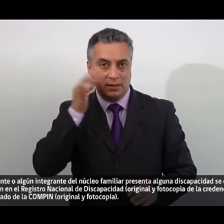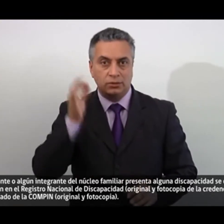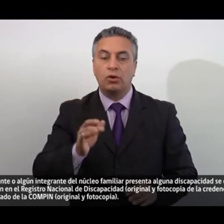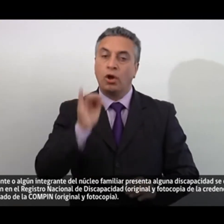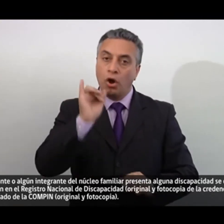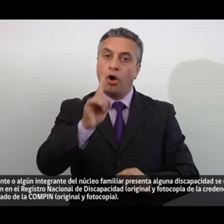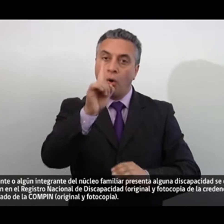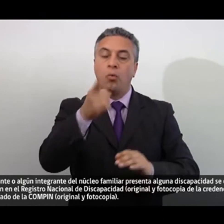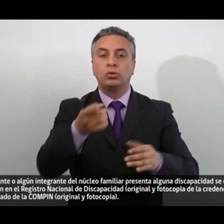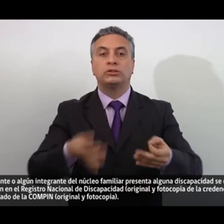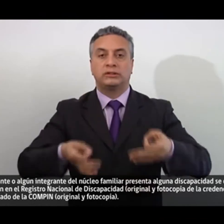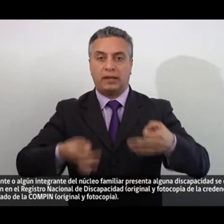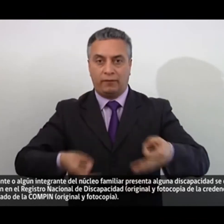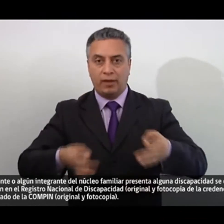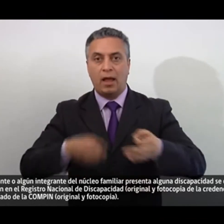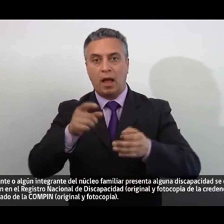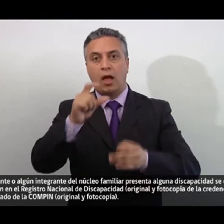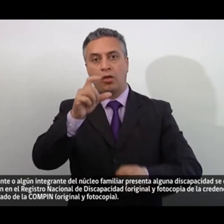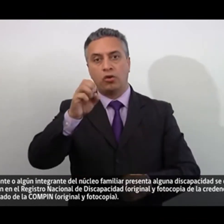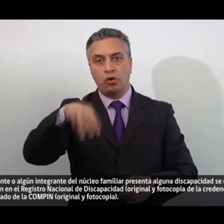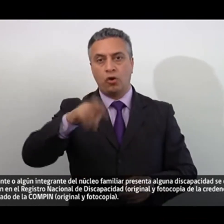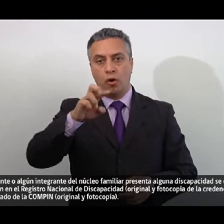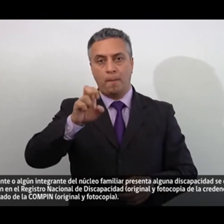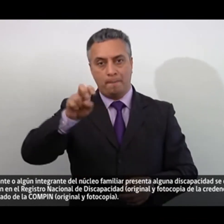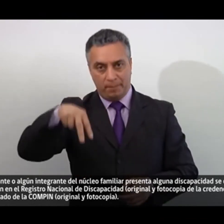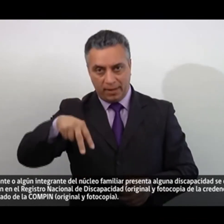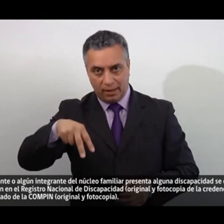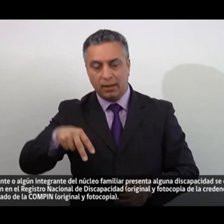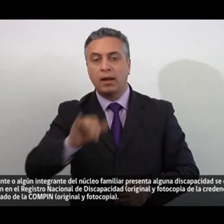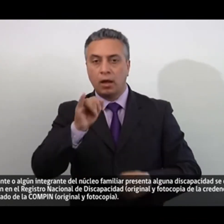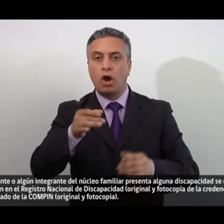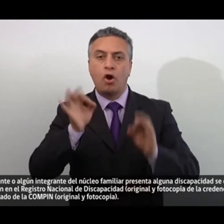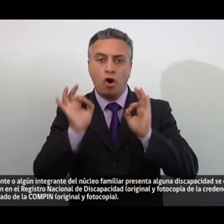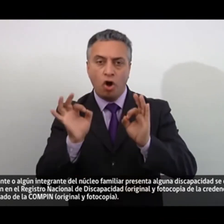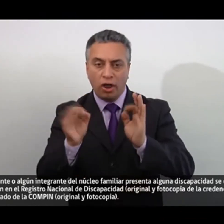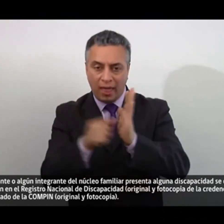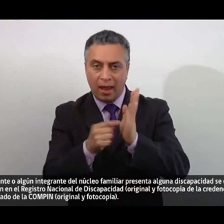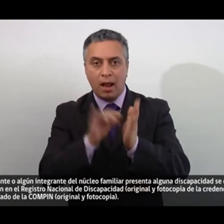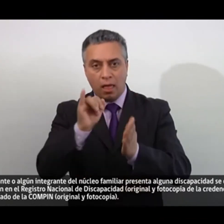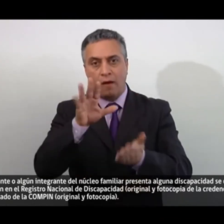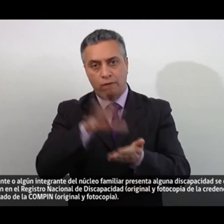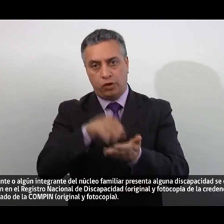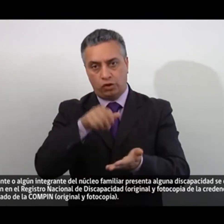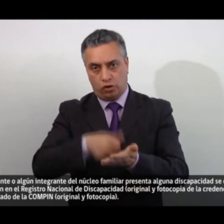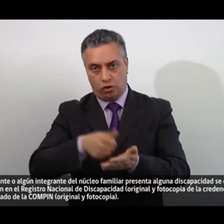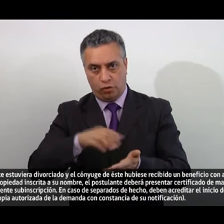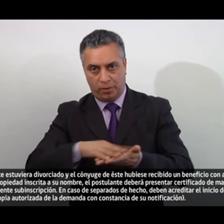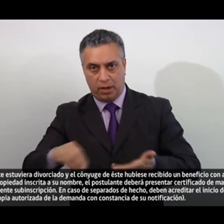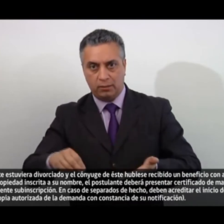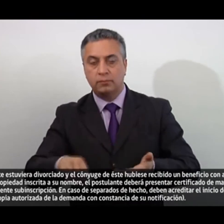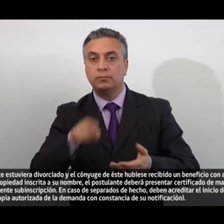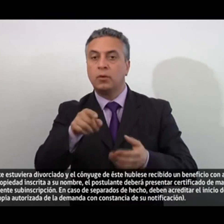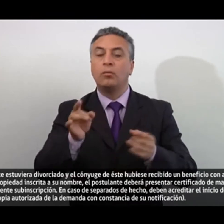o un certificado de la COMPIN, original y fotocopia. Si el postulante